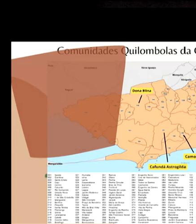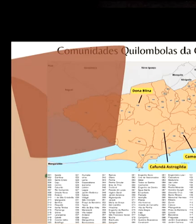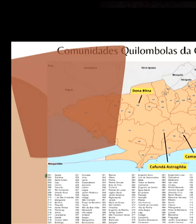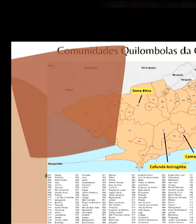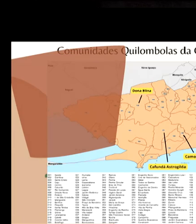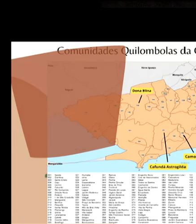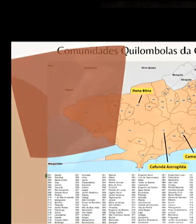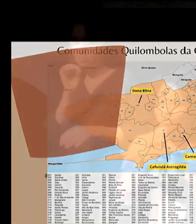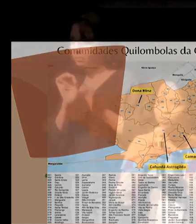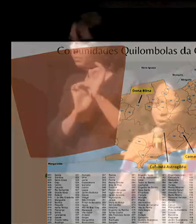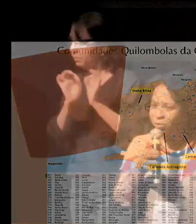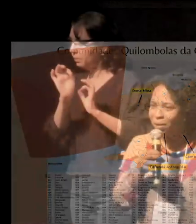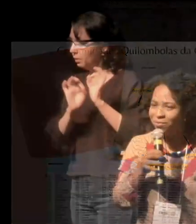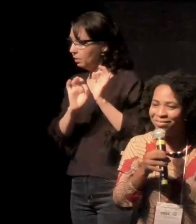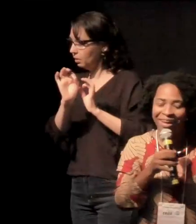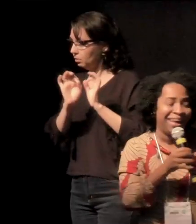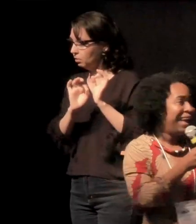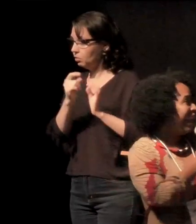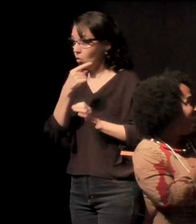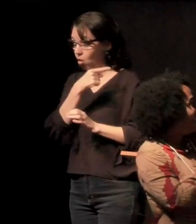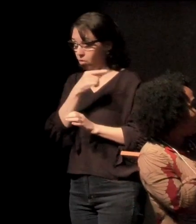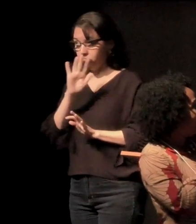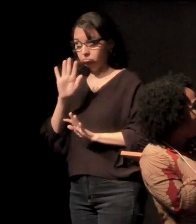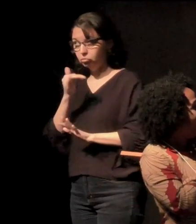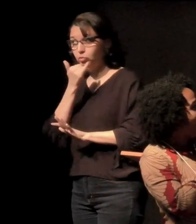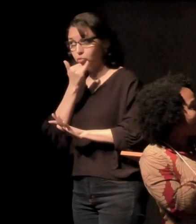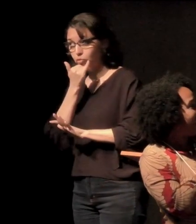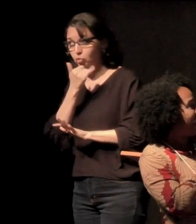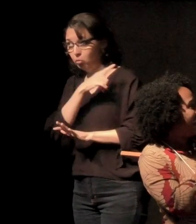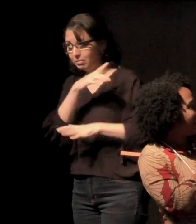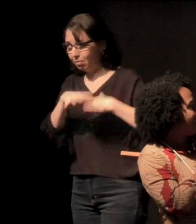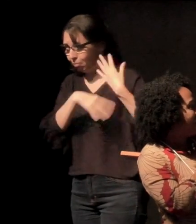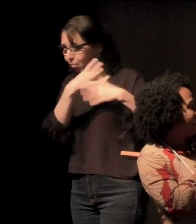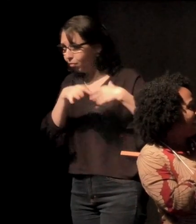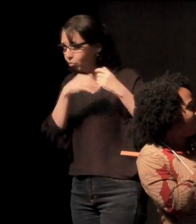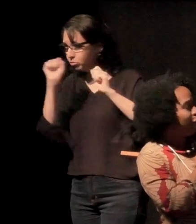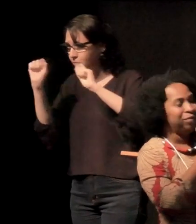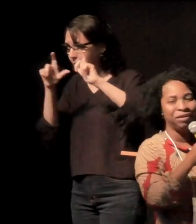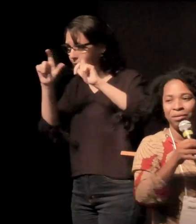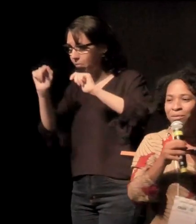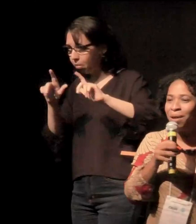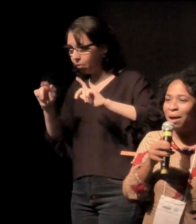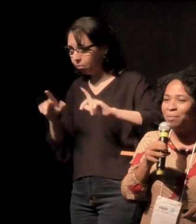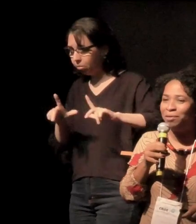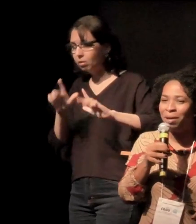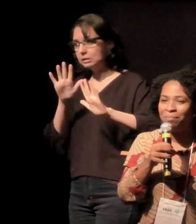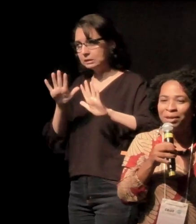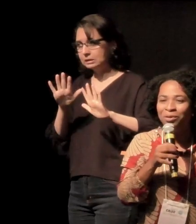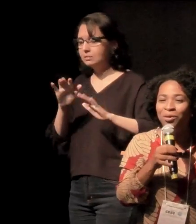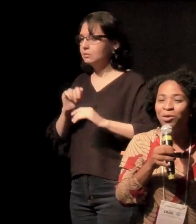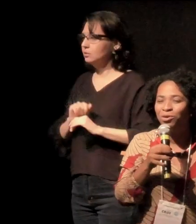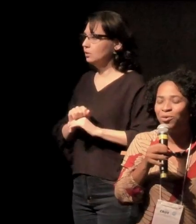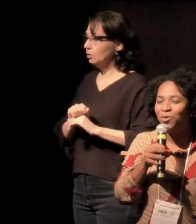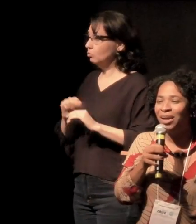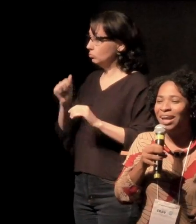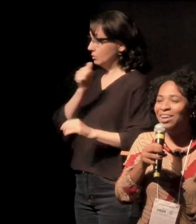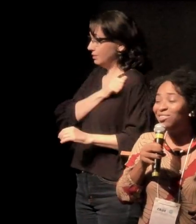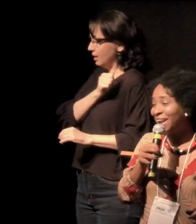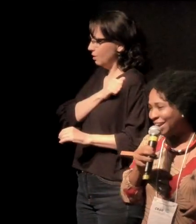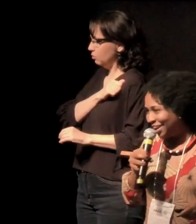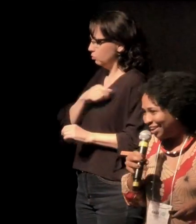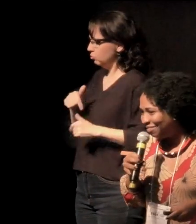que tá bagunçado na apresentação fui eu que baguncei Então essa essa marquinha ficou em cima do mapa esse mapa tá no nosso